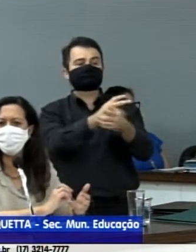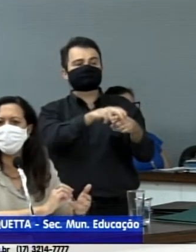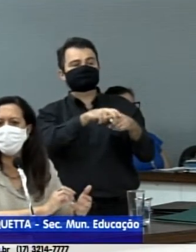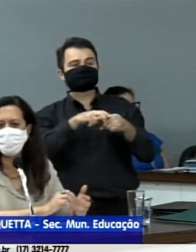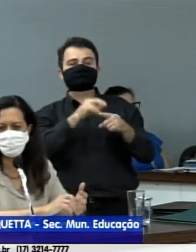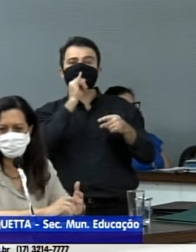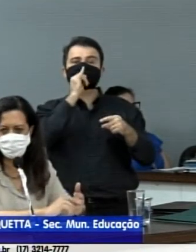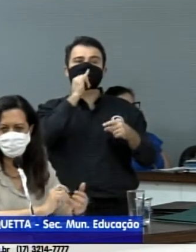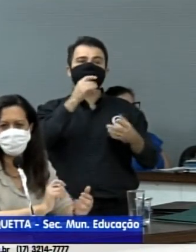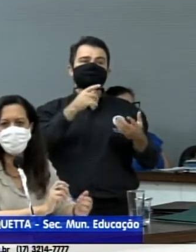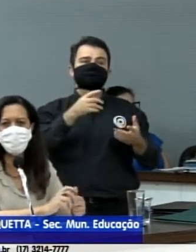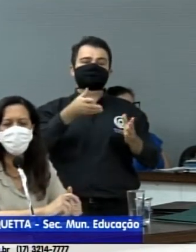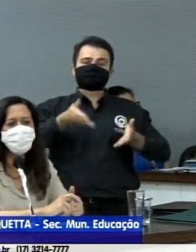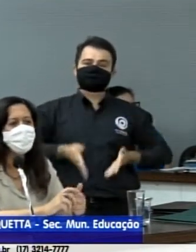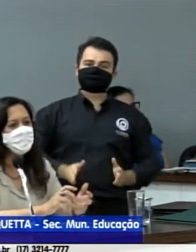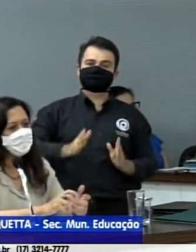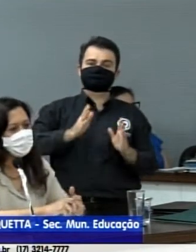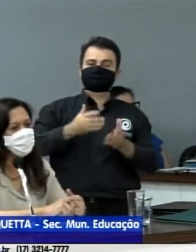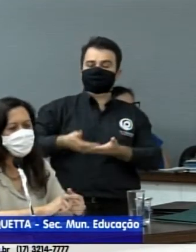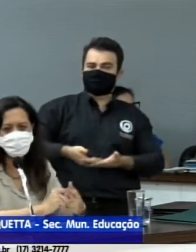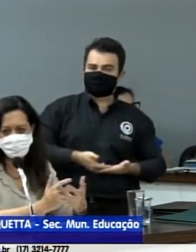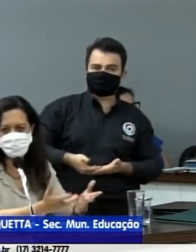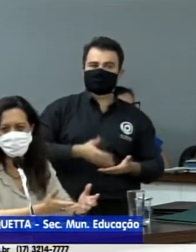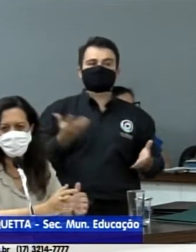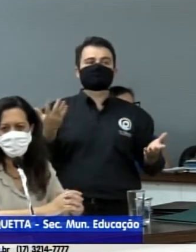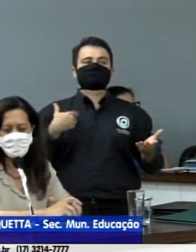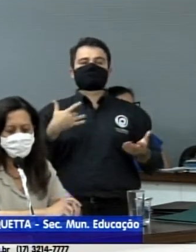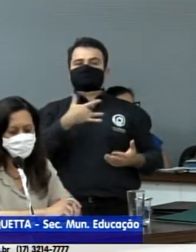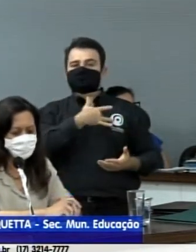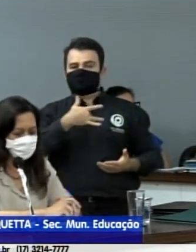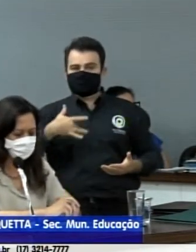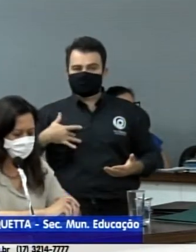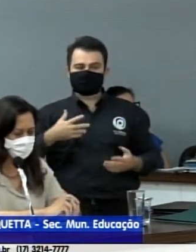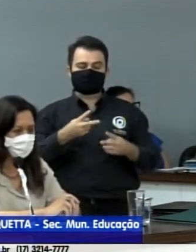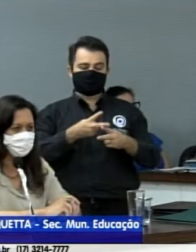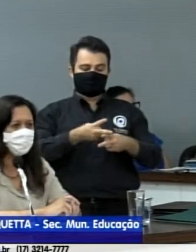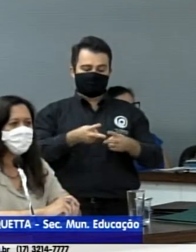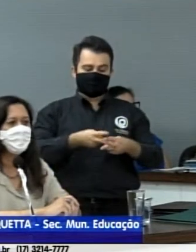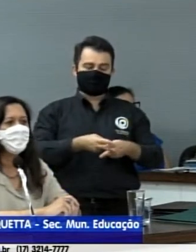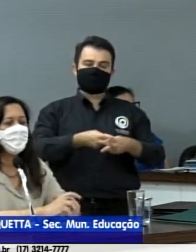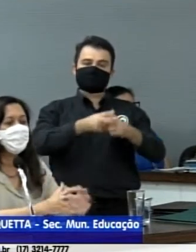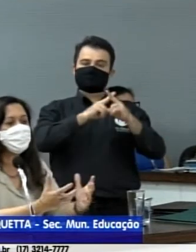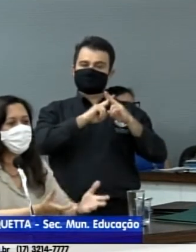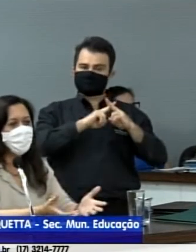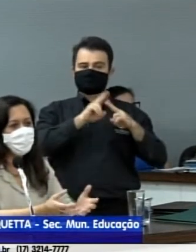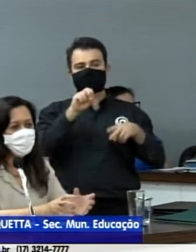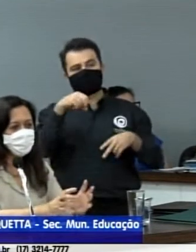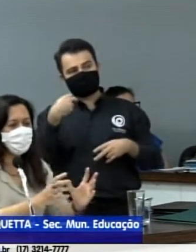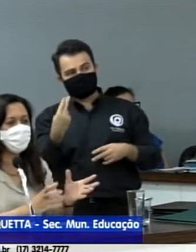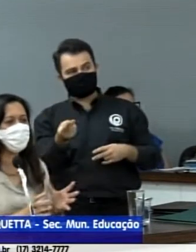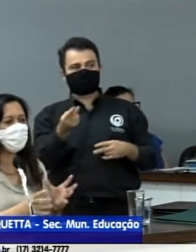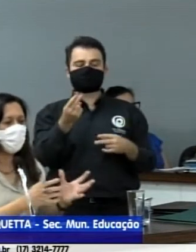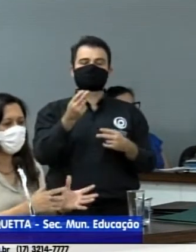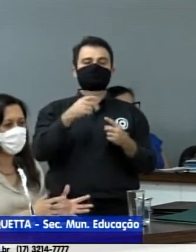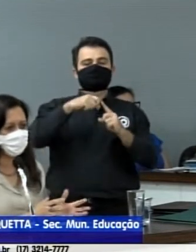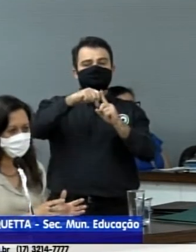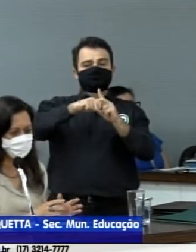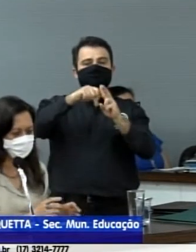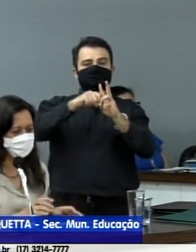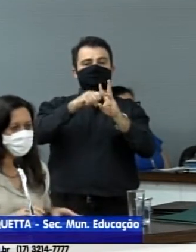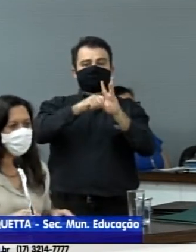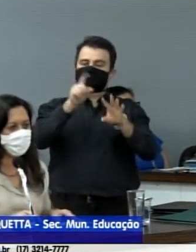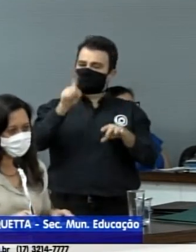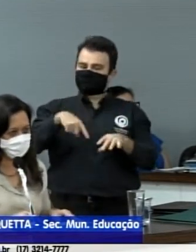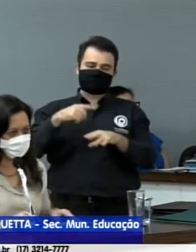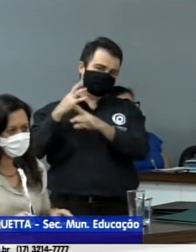maternidade, afastamento de saúde, licenças que são direito de gozo. Nesse momento, então, a gente está ofertando a questão da